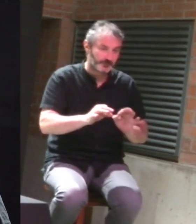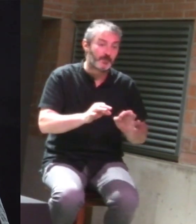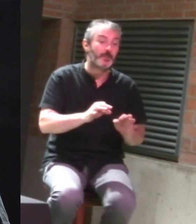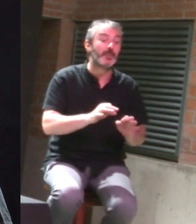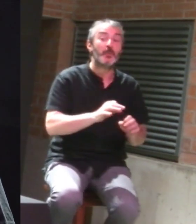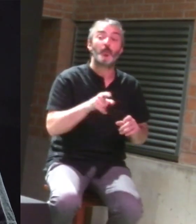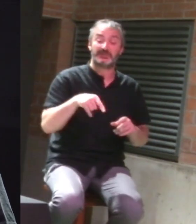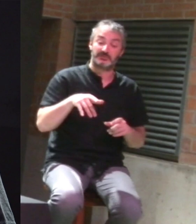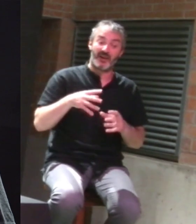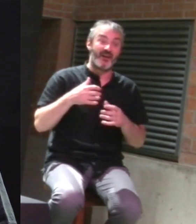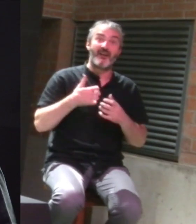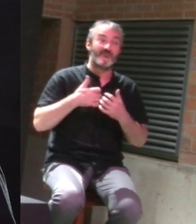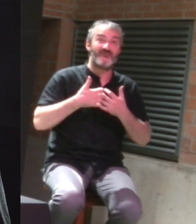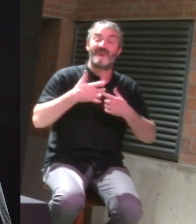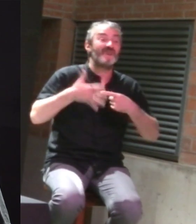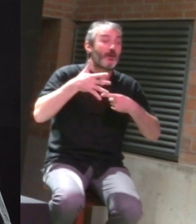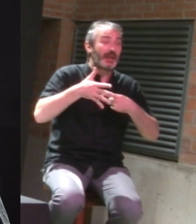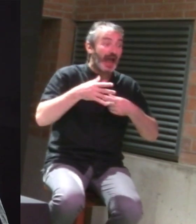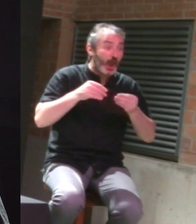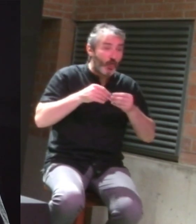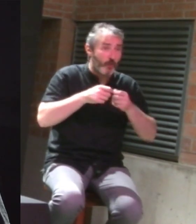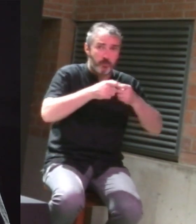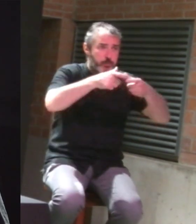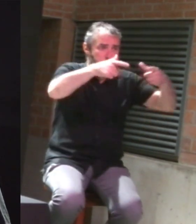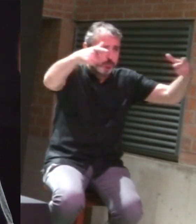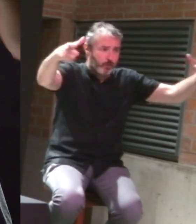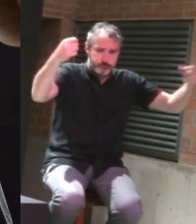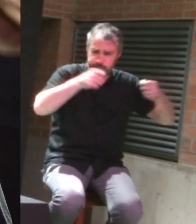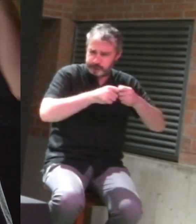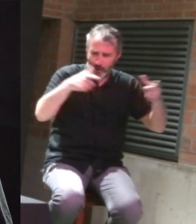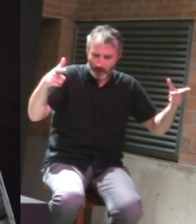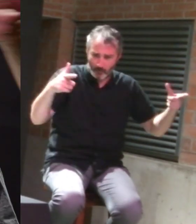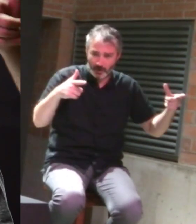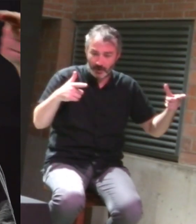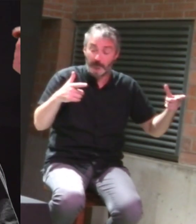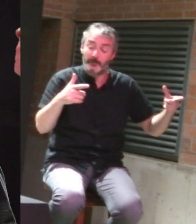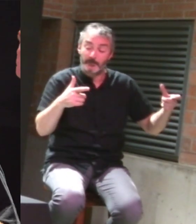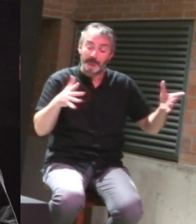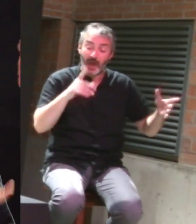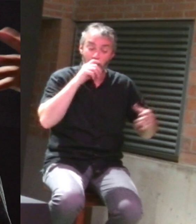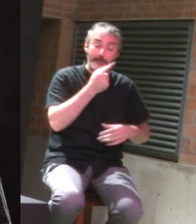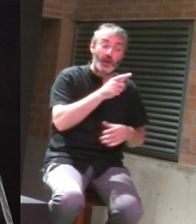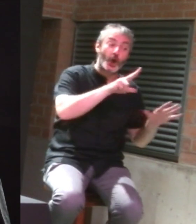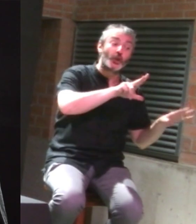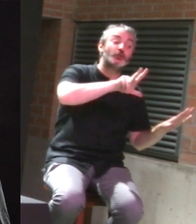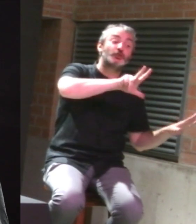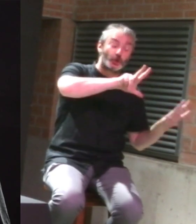de la industria textil del algodón la oleada de prosperidad y buenos negocios que se produjo entre aproximadamente